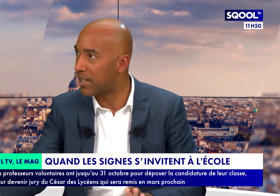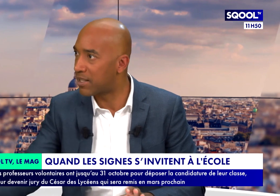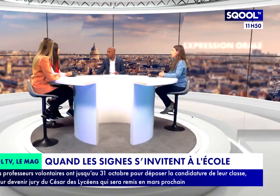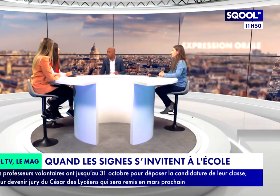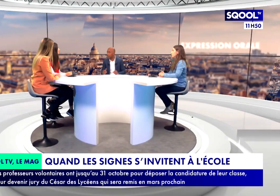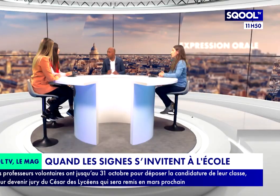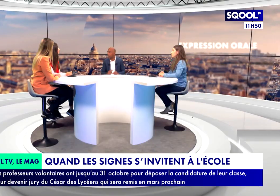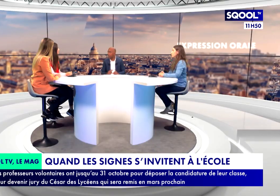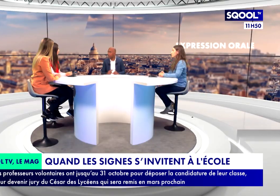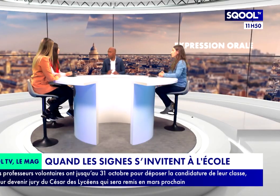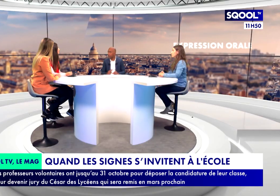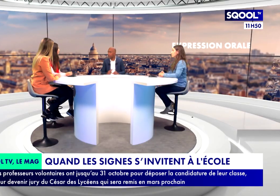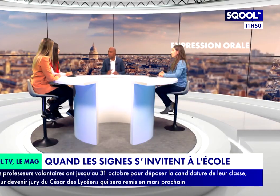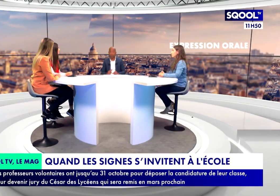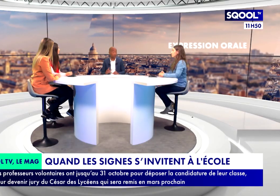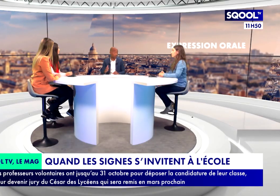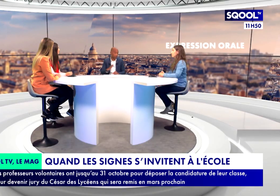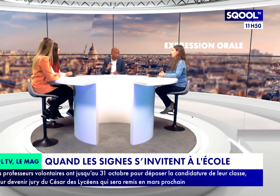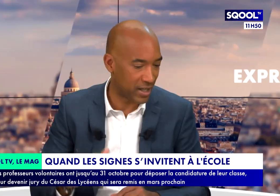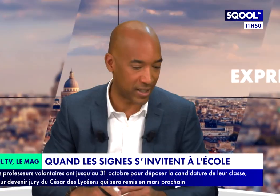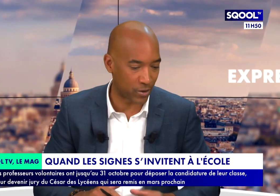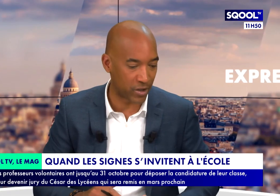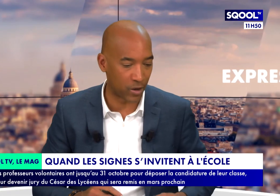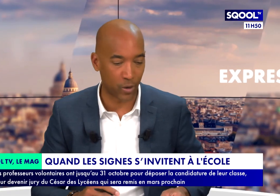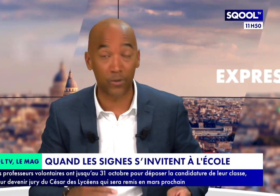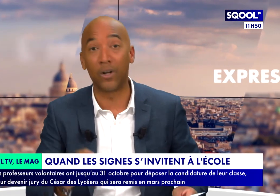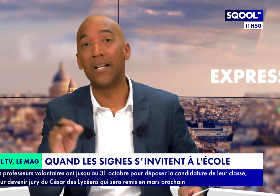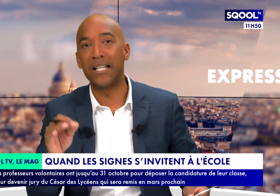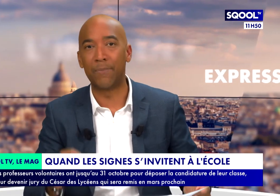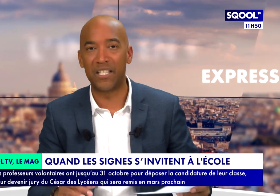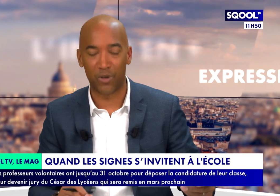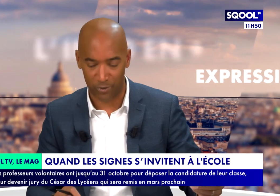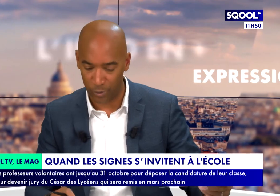à ces élèves, justement, de se dépasser. Moi, je trouvais ça assez extraordinaire, encore une fois. C'est parti pour l'info en plus.